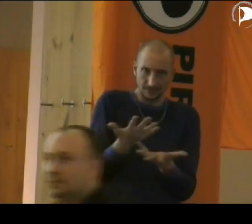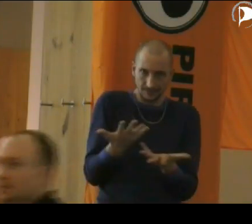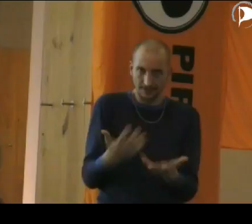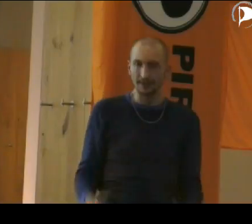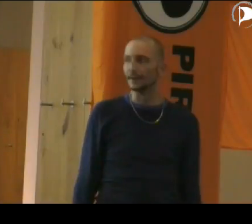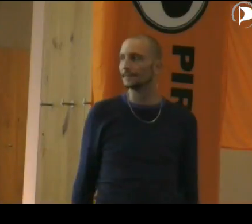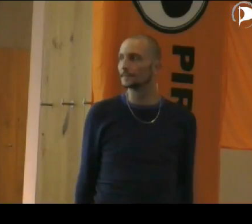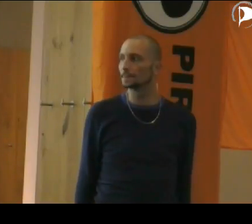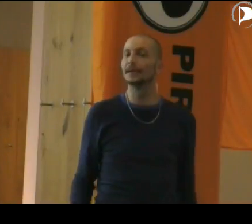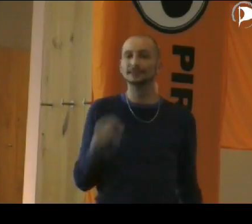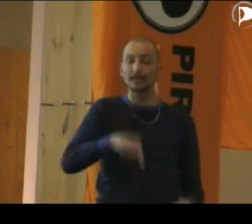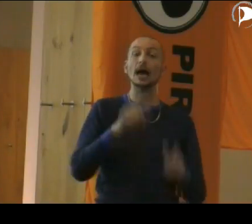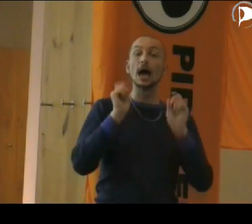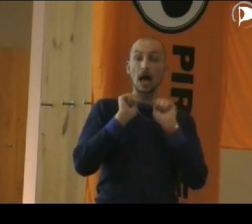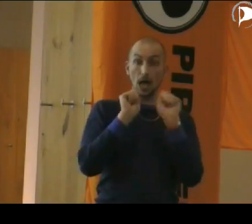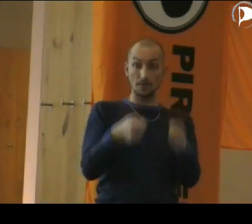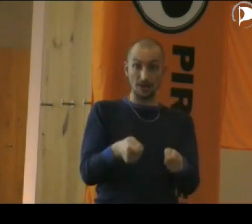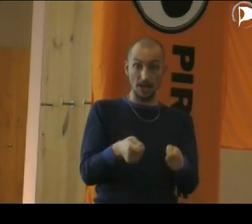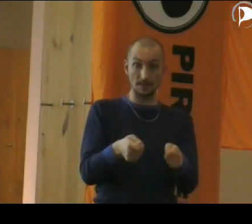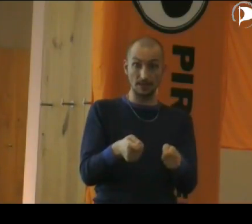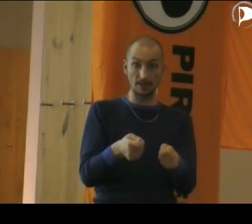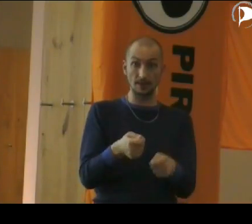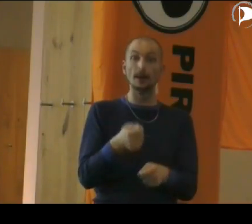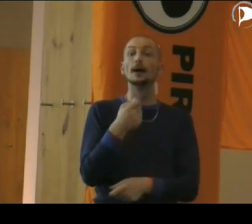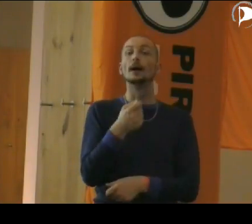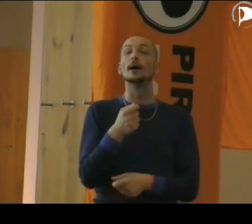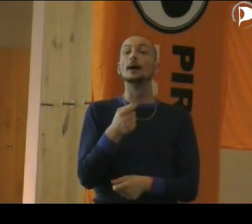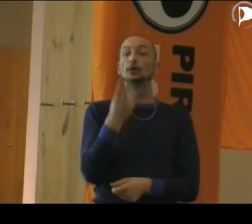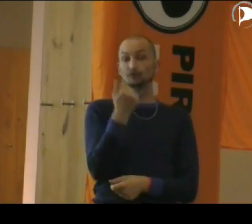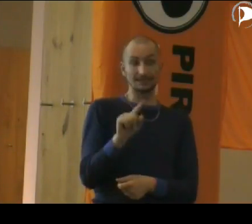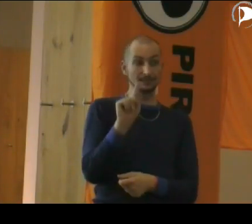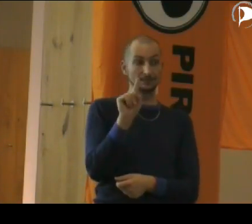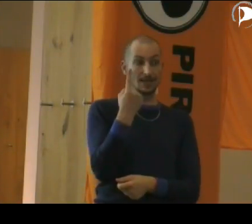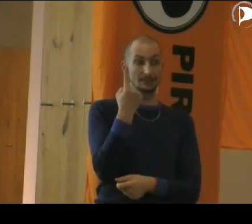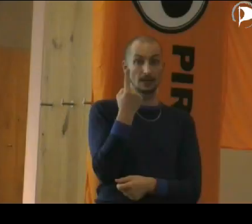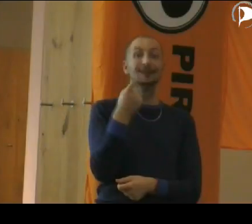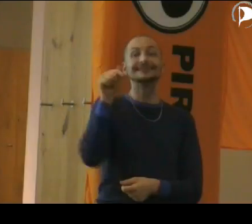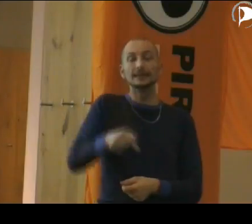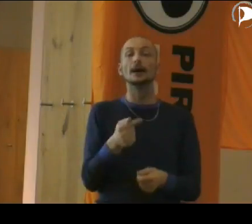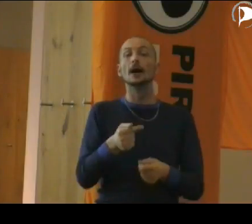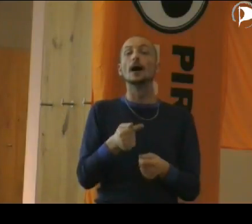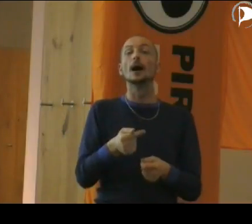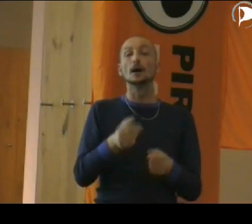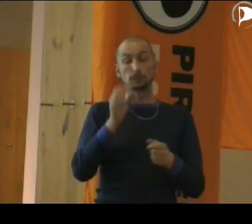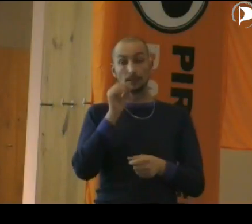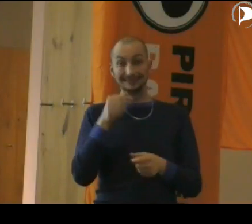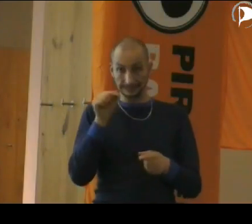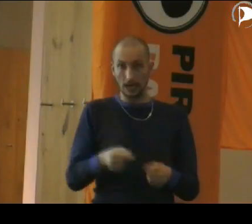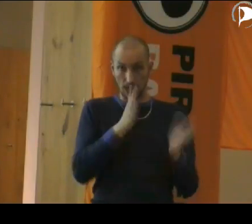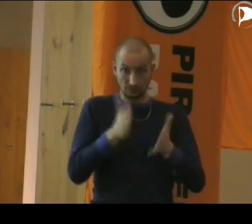die aufgaben der schatzmeister ist wieder richtig festgestellt das ist natürlich eine breite um haltung und einem geordneten führung